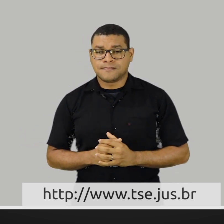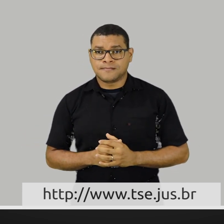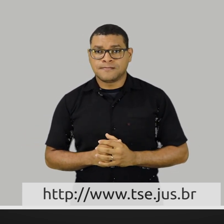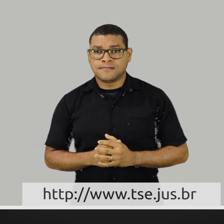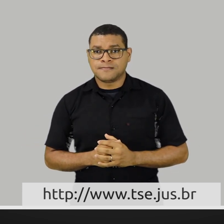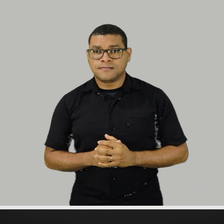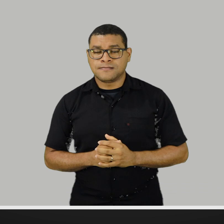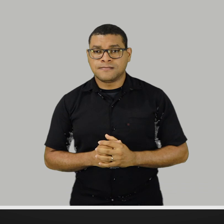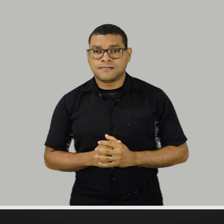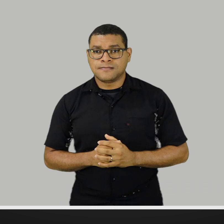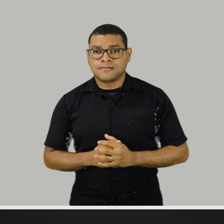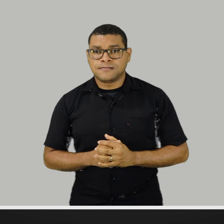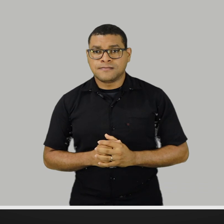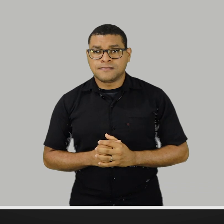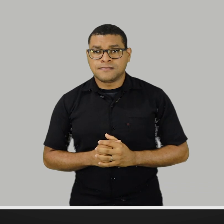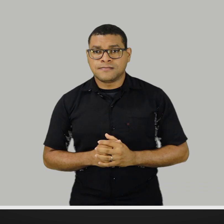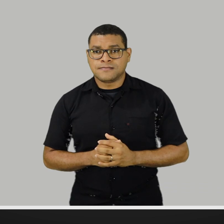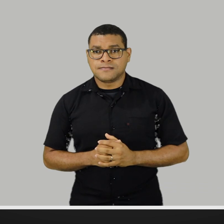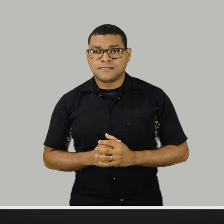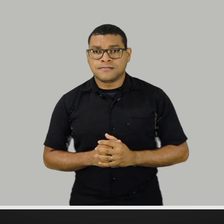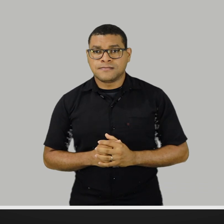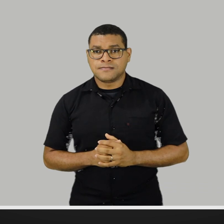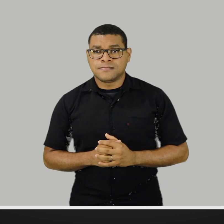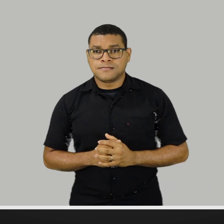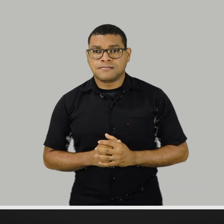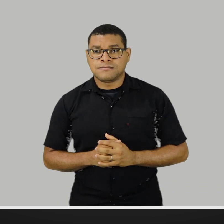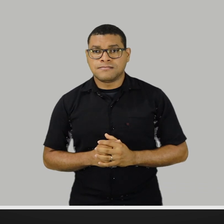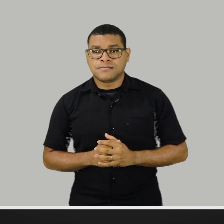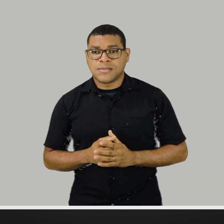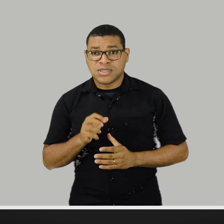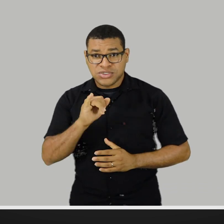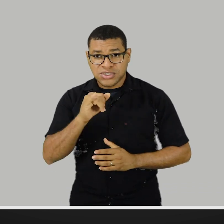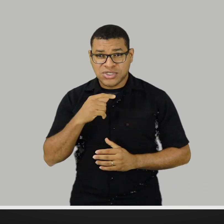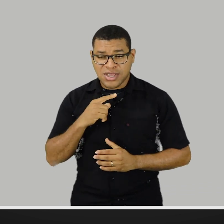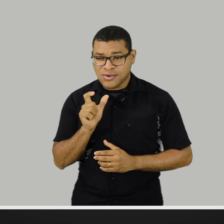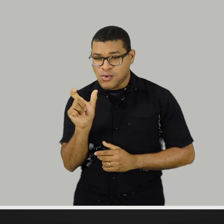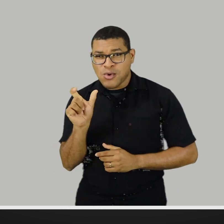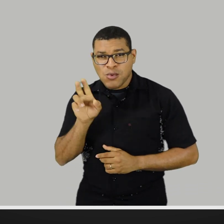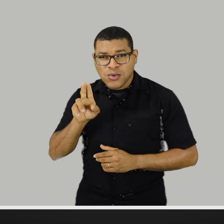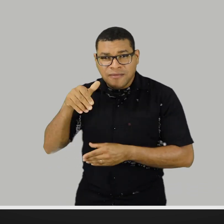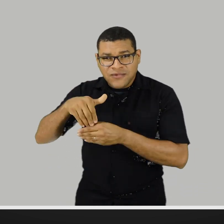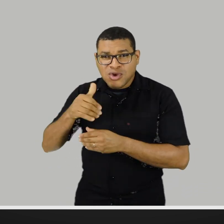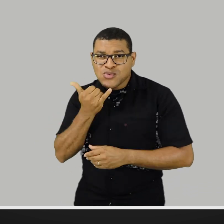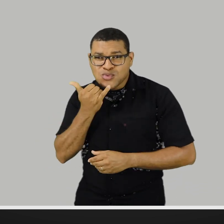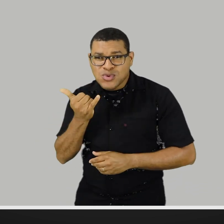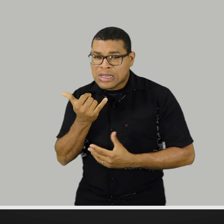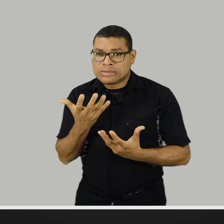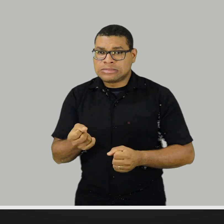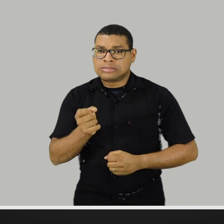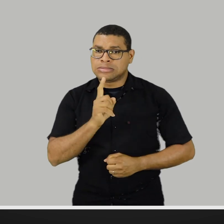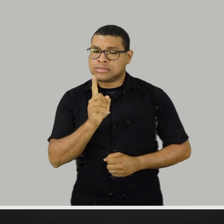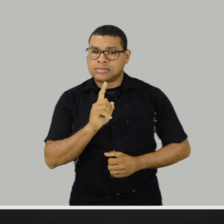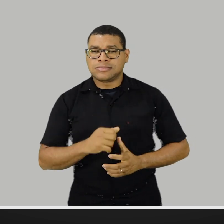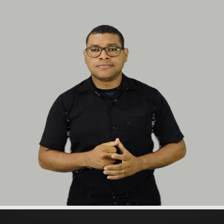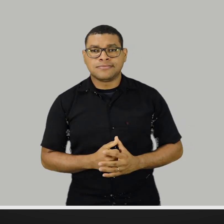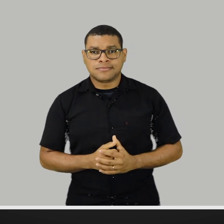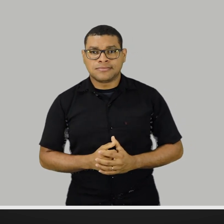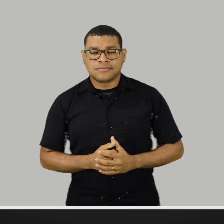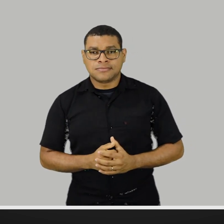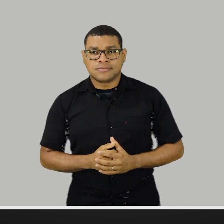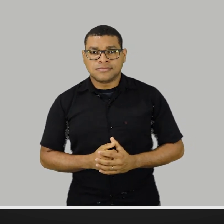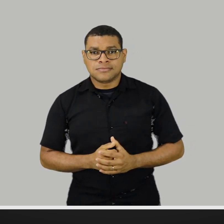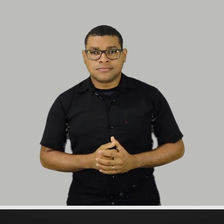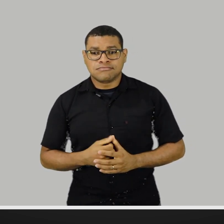www.tse.gov.br justificativa não será aceita a 4 para os candidatos do sexo